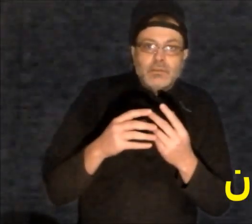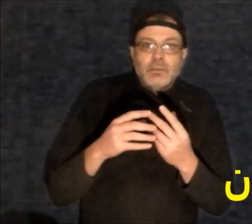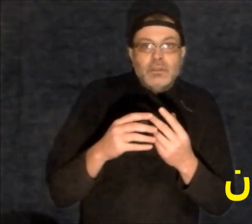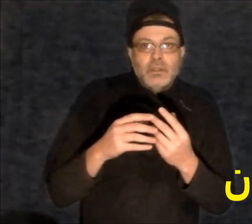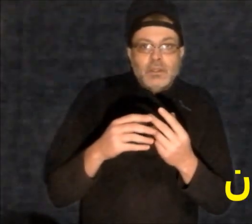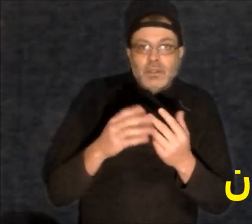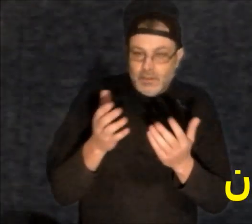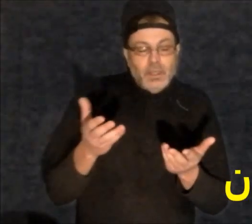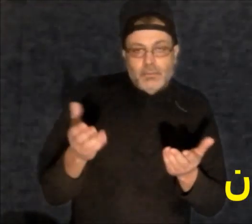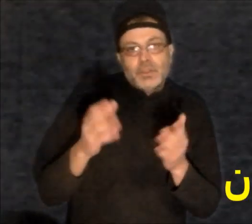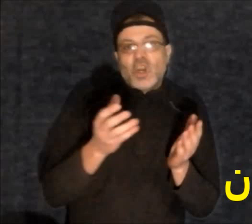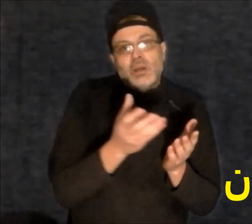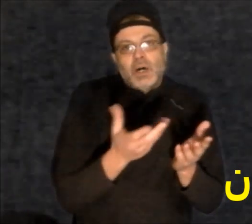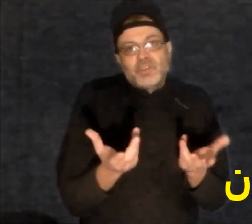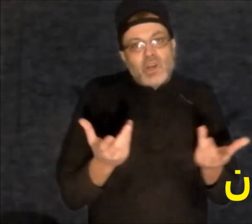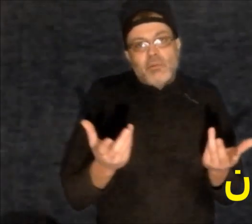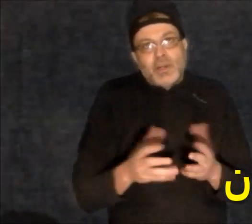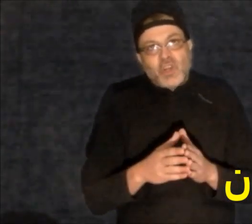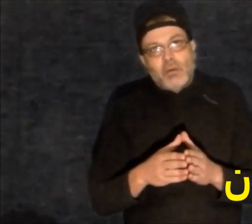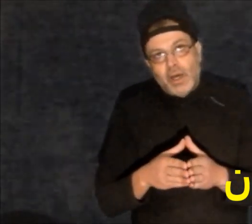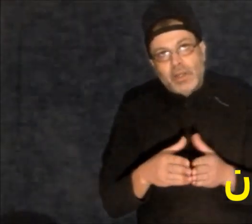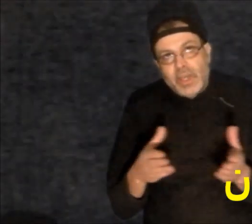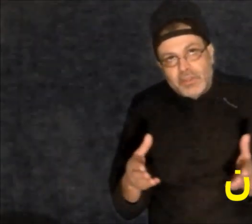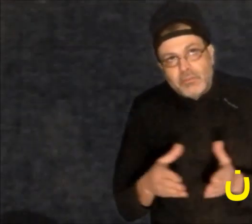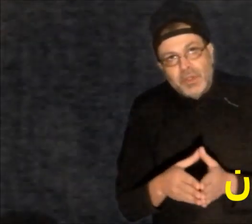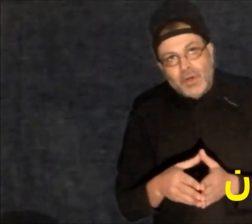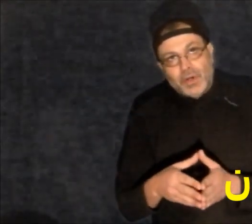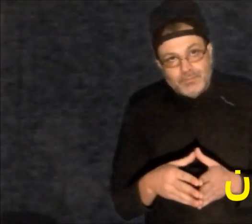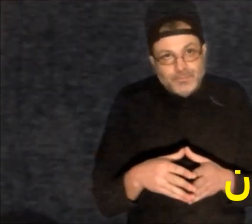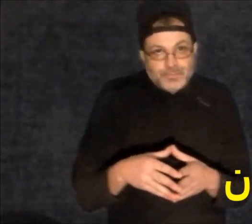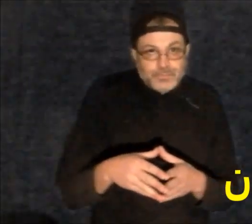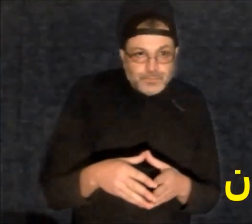يتقلبون. نعم تقلبة تقلبة تقلبة، هذه أتت من